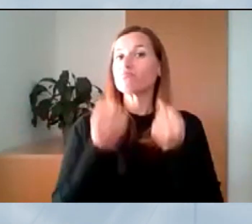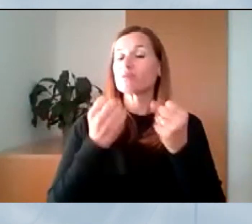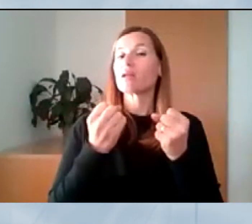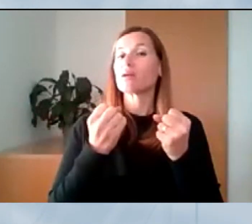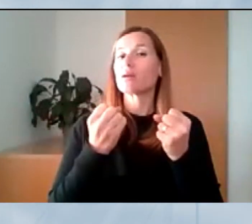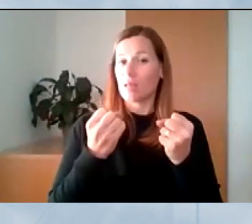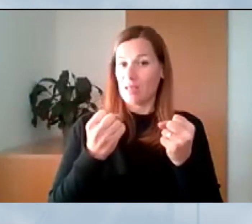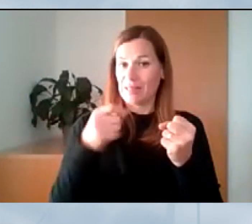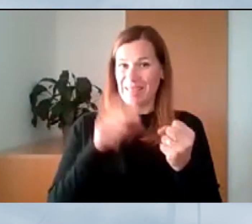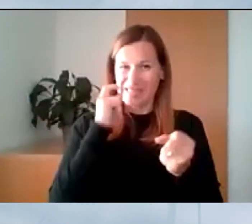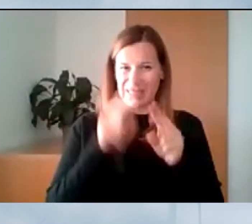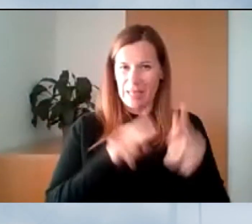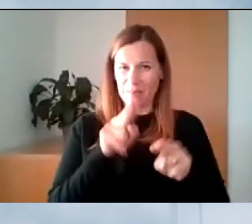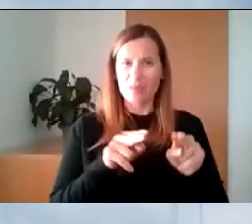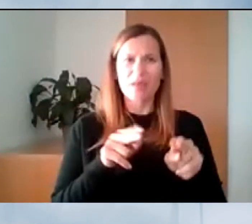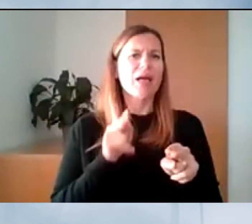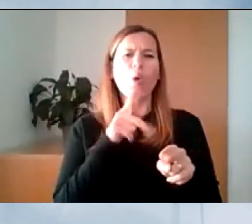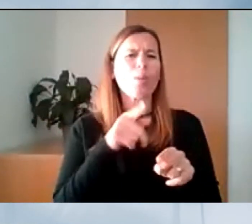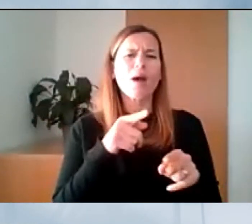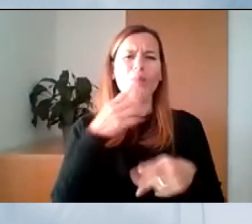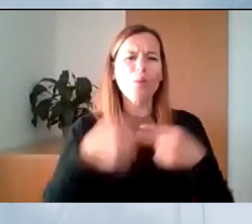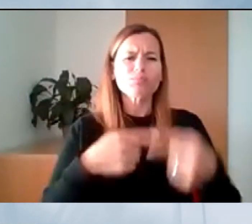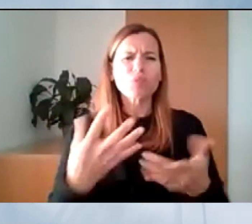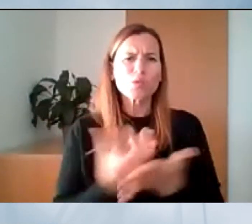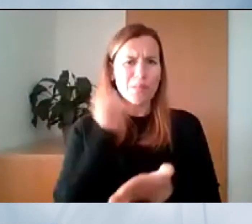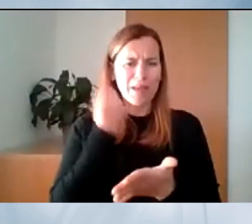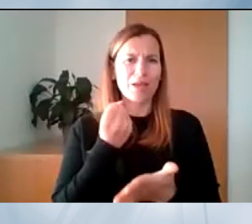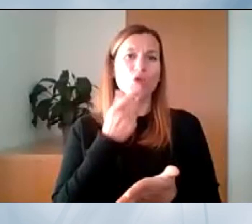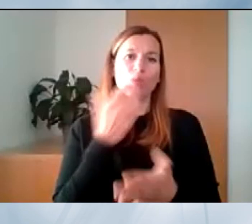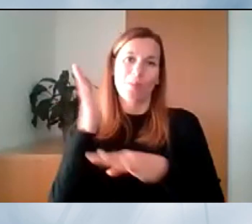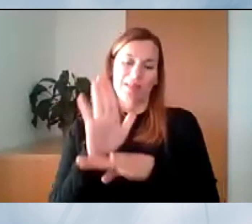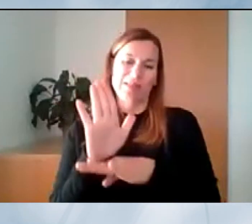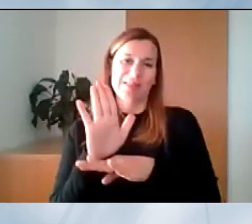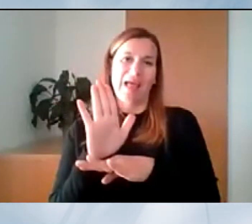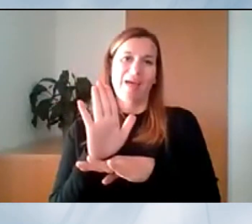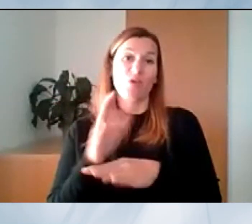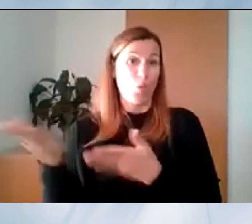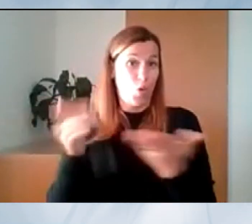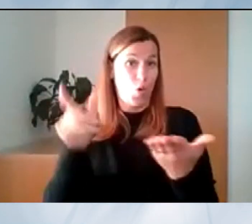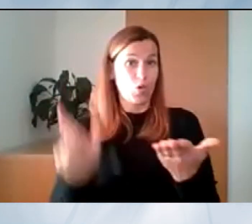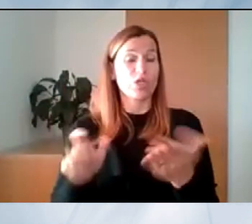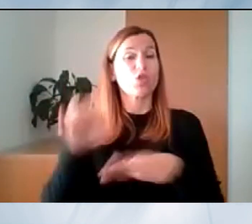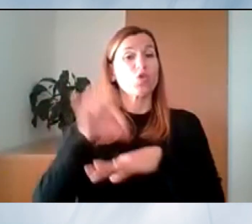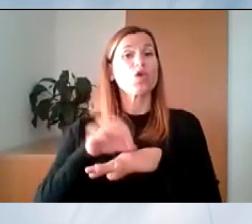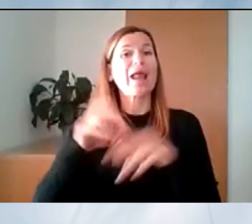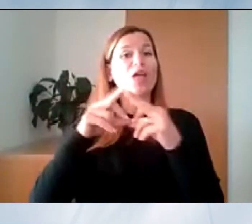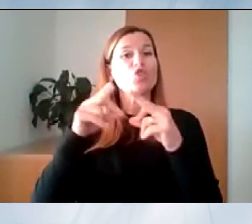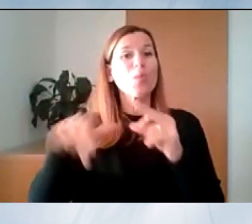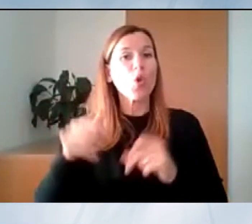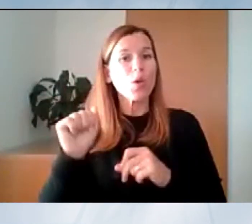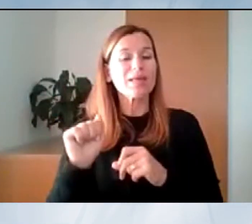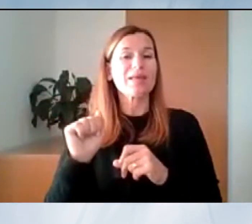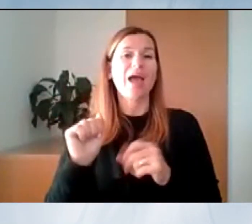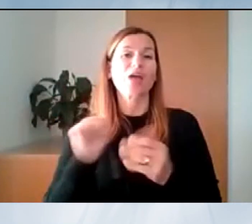te skrbi. Kako pa ji to uspeva, nam bo predstavil naš gost, ki je doktor antropologije in